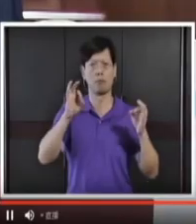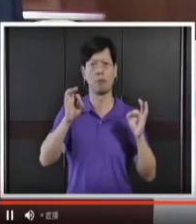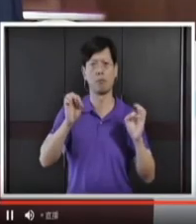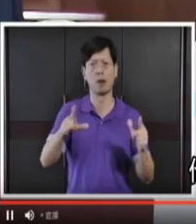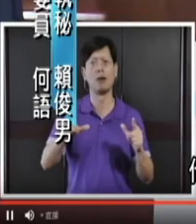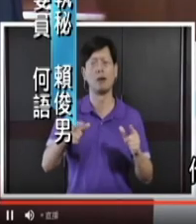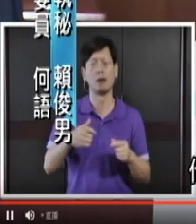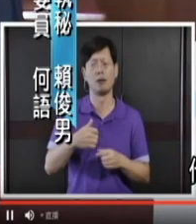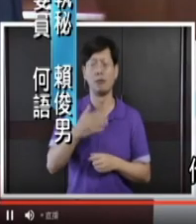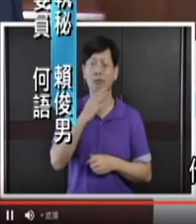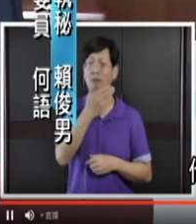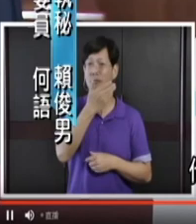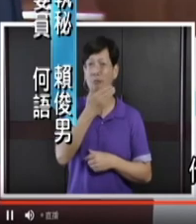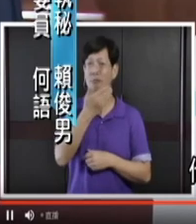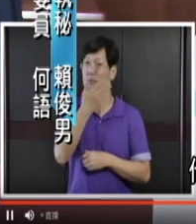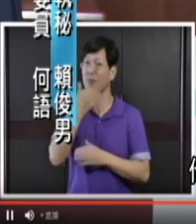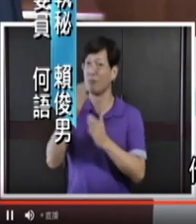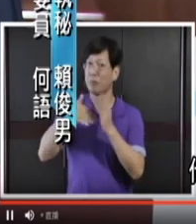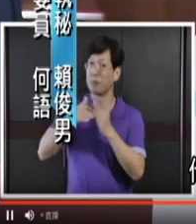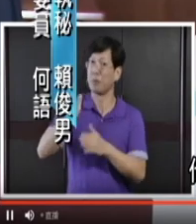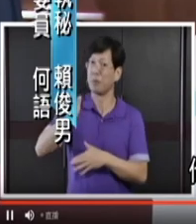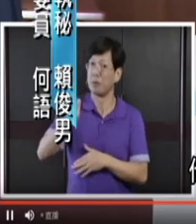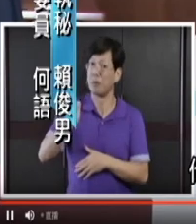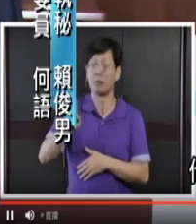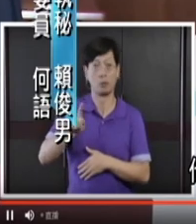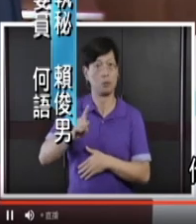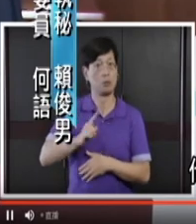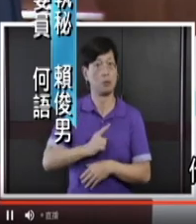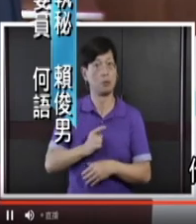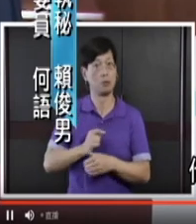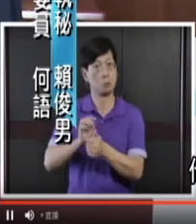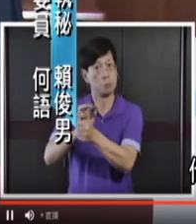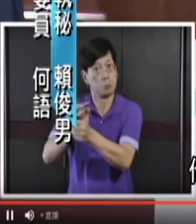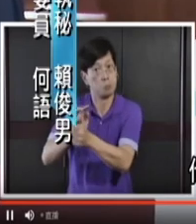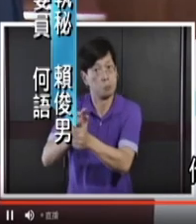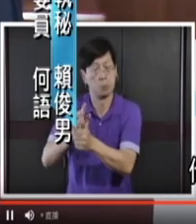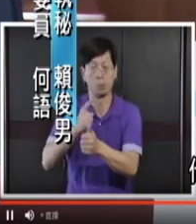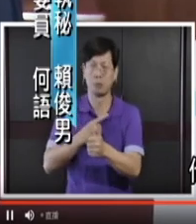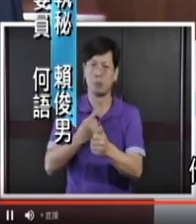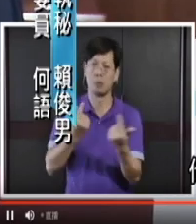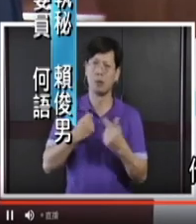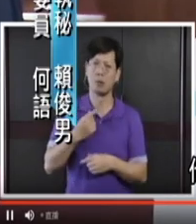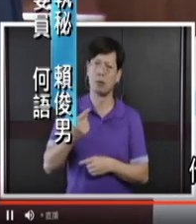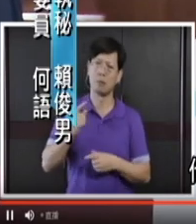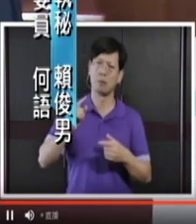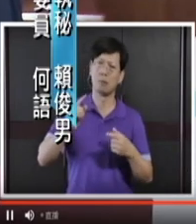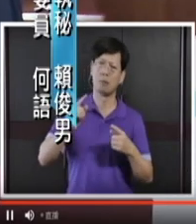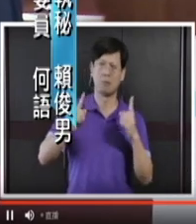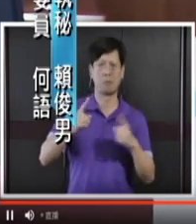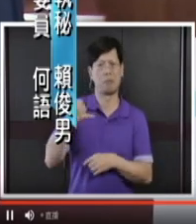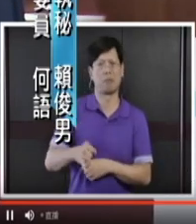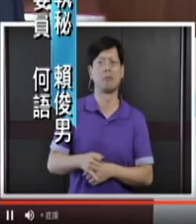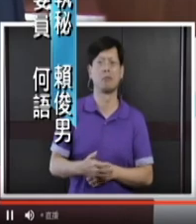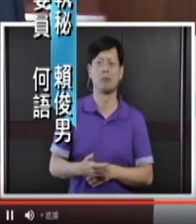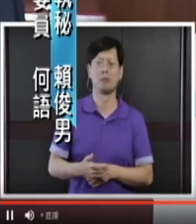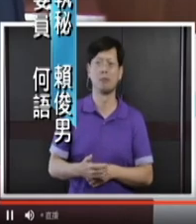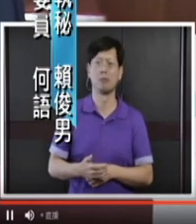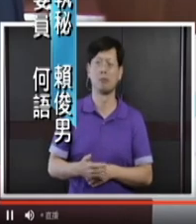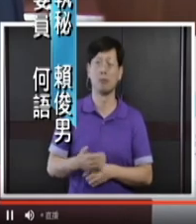学校的老师他所受的待遇反而不一样，比较不好。那缴的保费都一